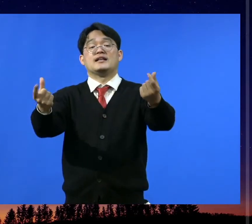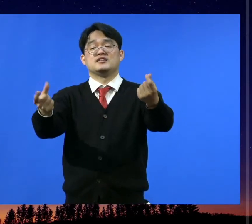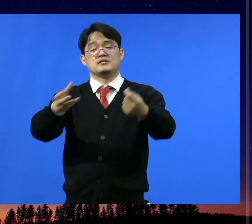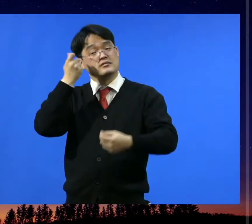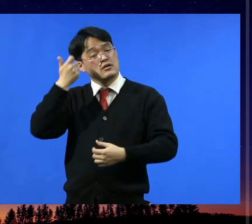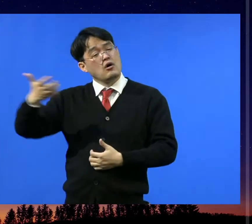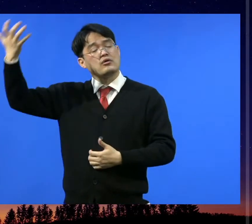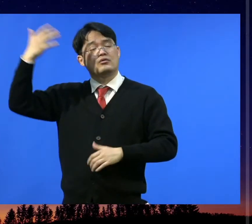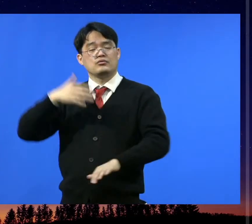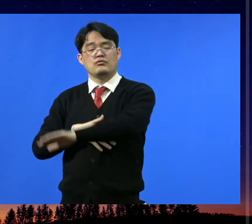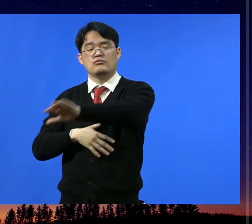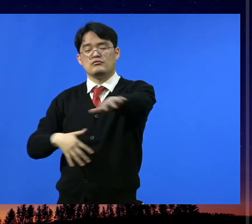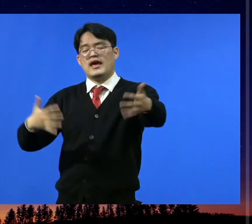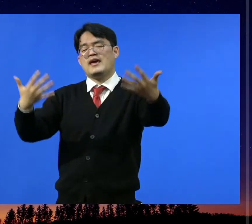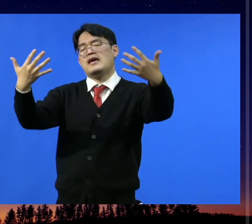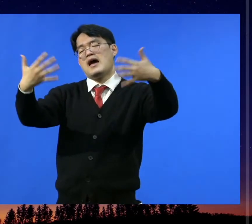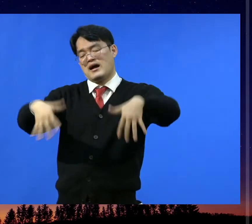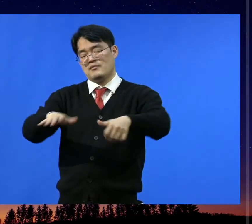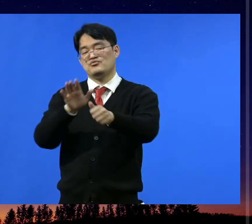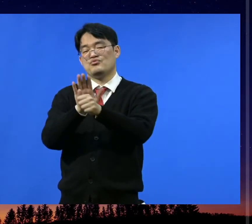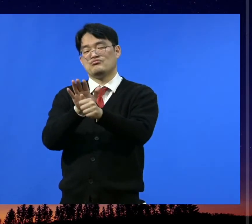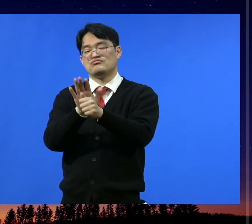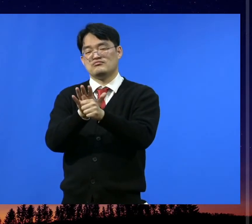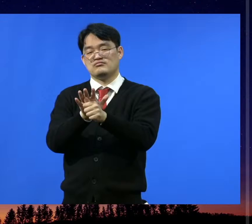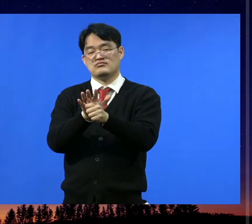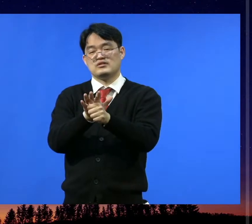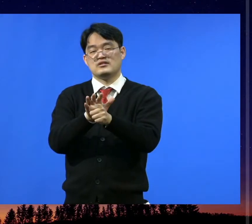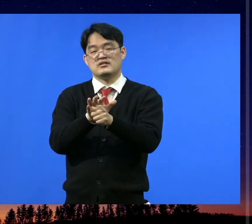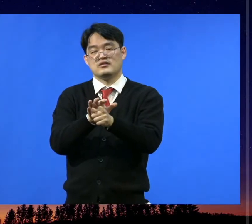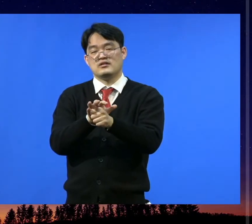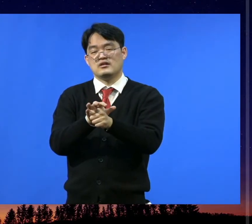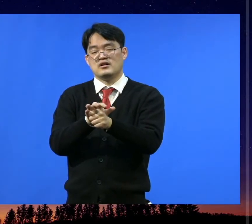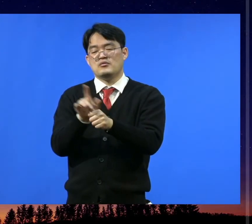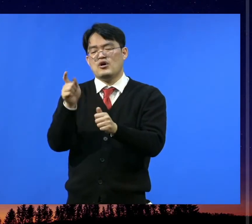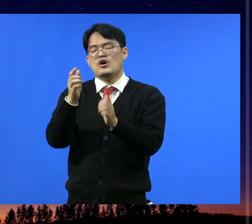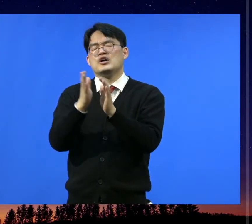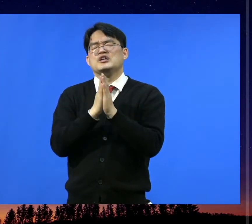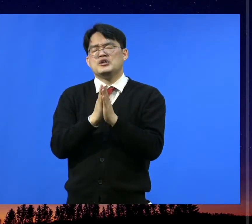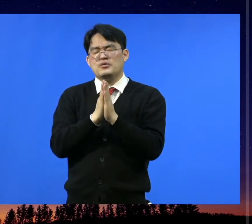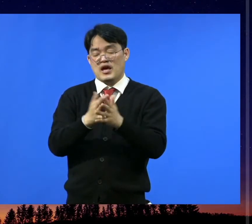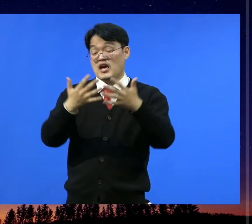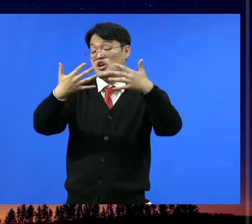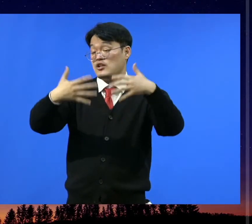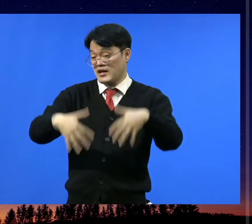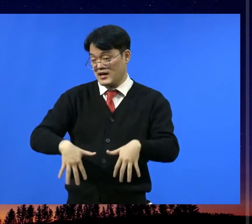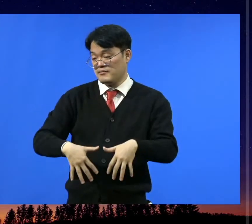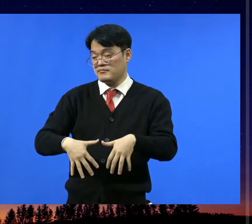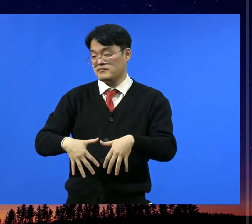우리 연약함을 도우시나니, 우리 여기서 연약함은 뭐냐면 기도의 연약함이에요. 다른 연약함도 있지만